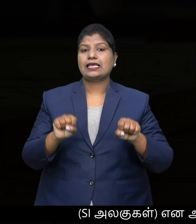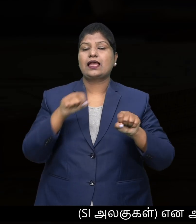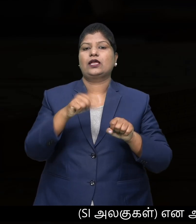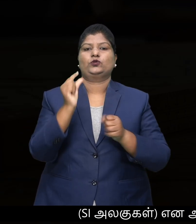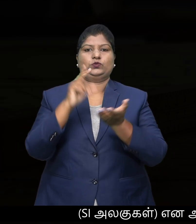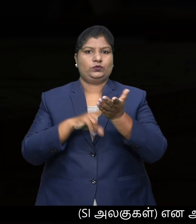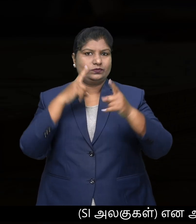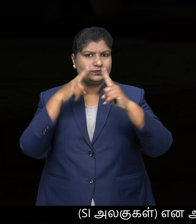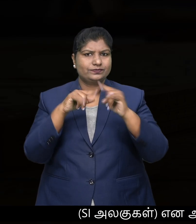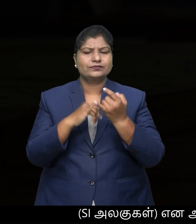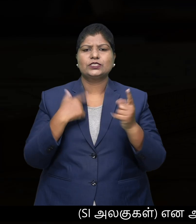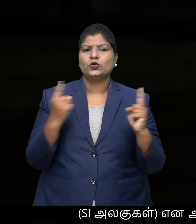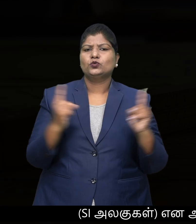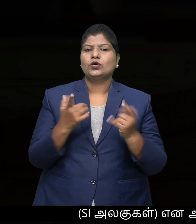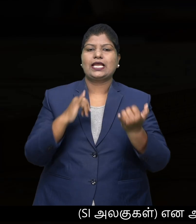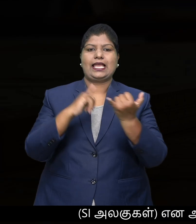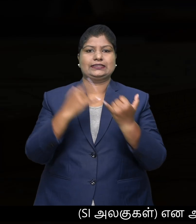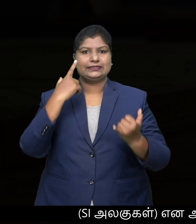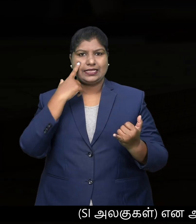SI அலகுகள் என்று அழைக்கப்படுகிறது.